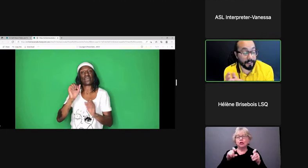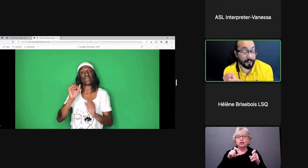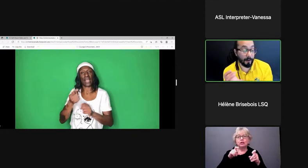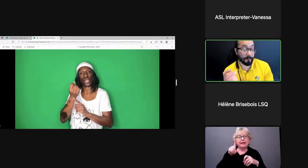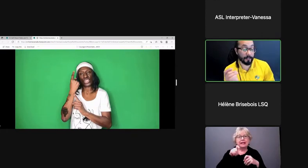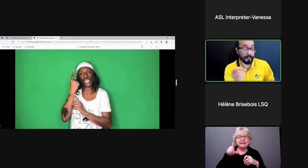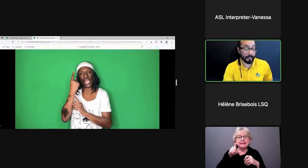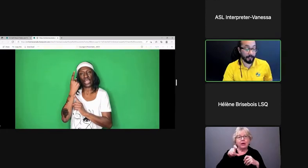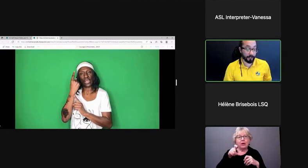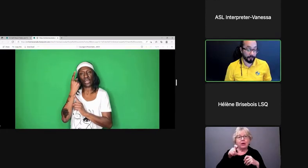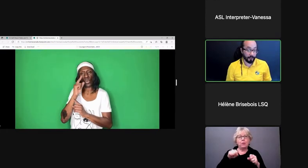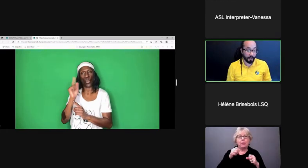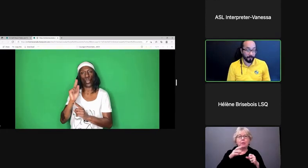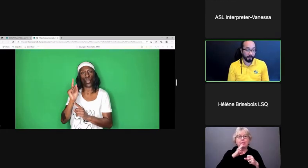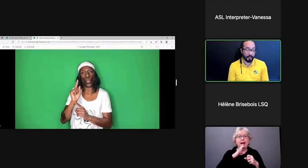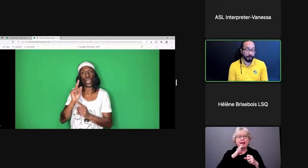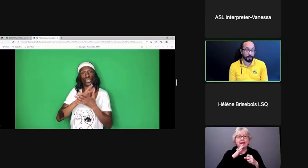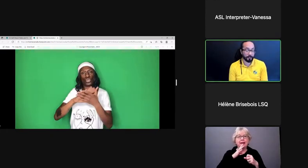soulevées